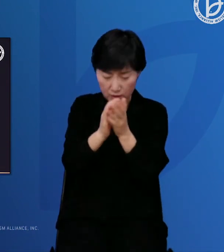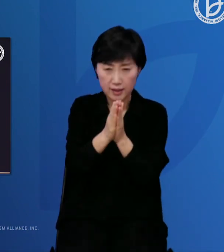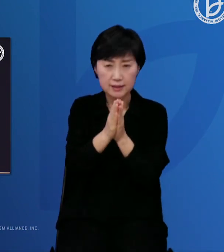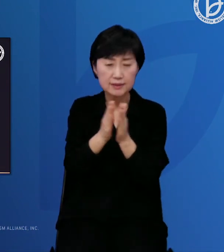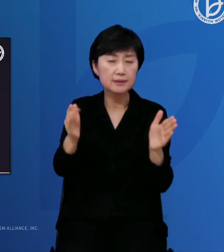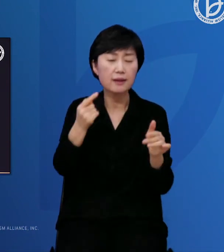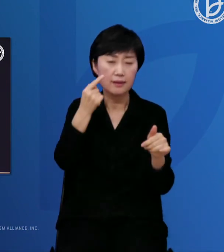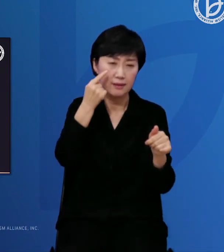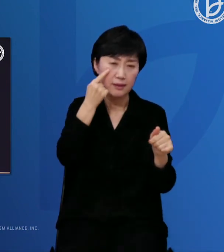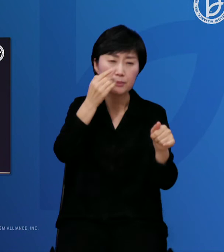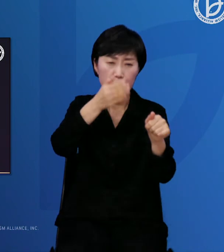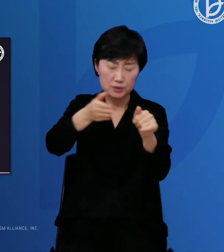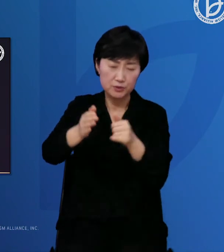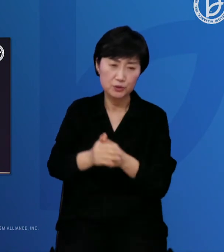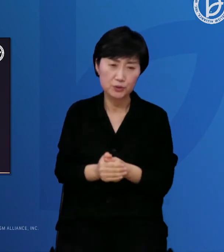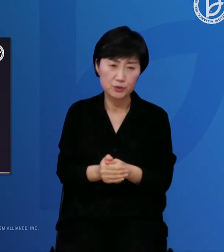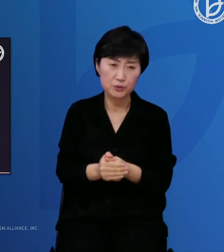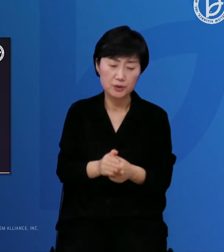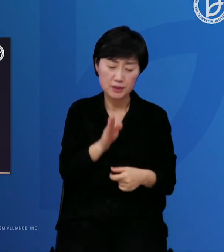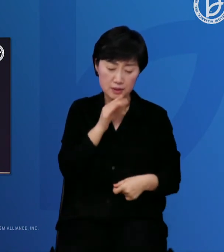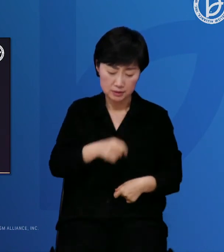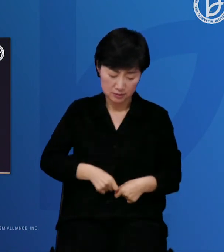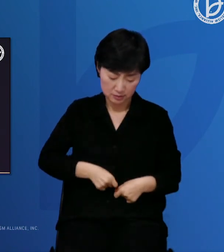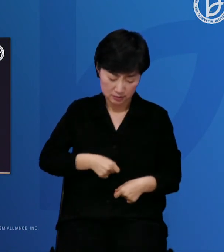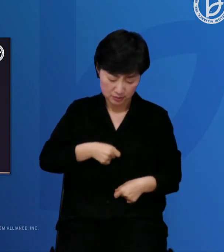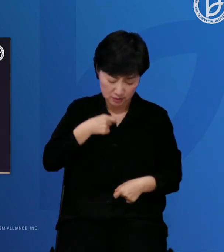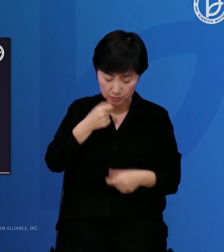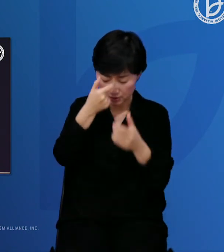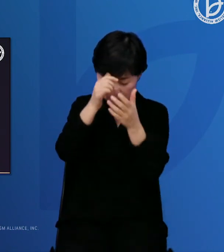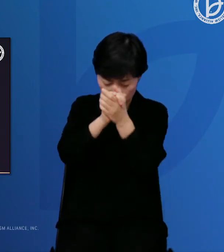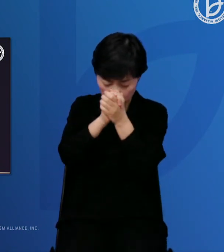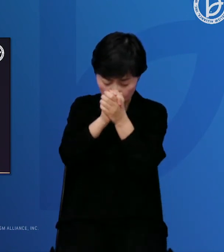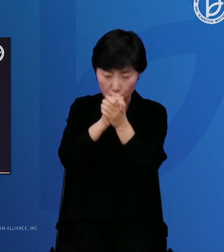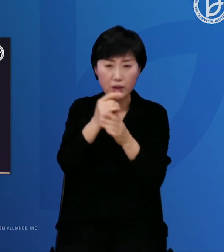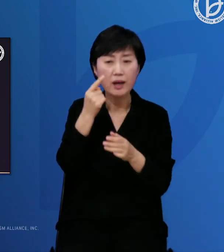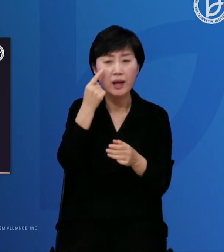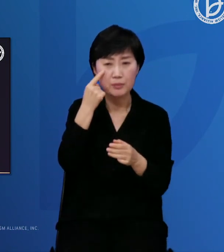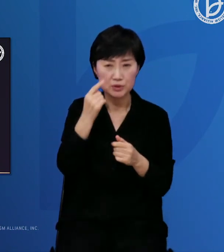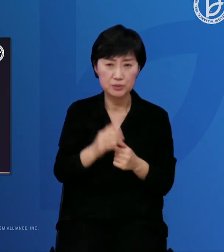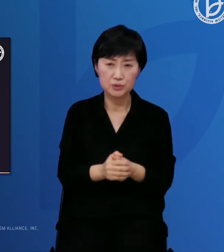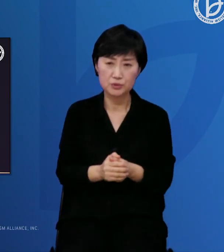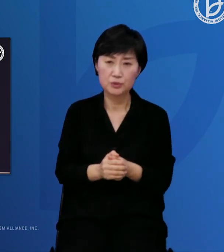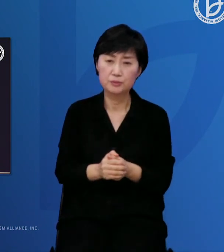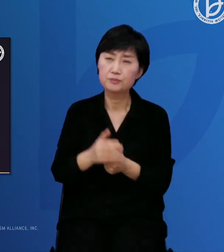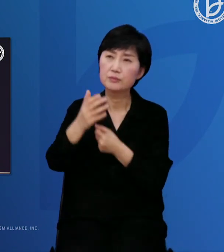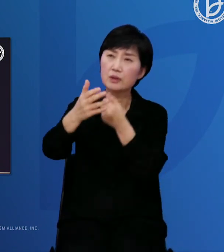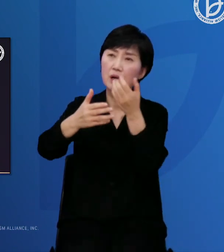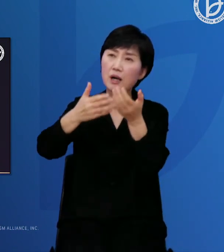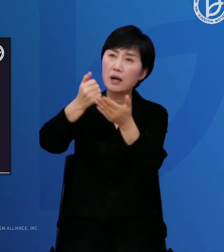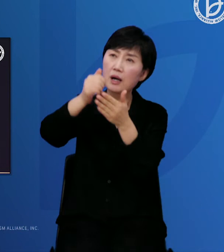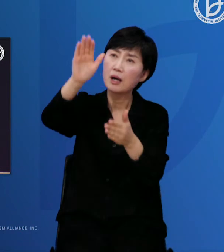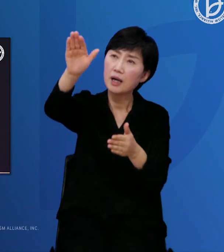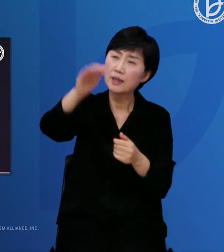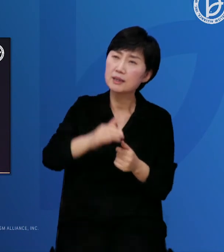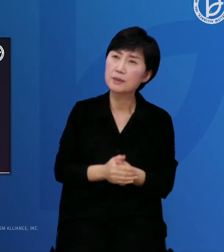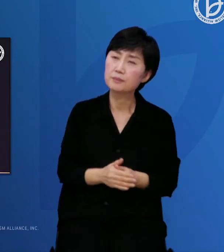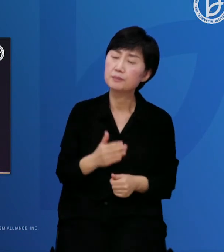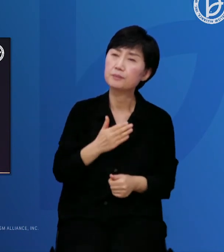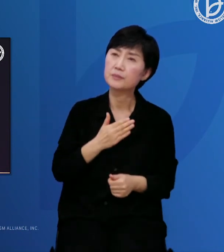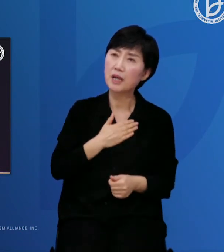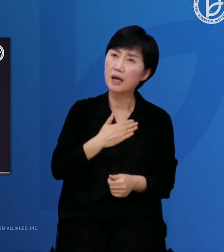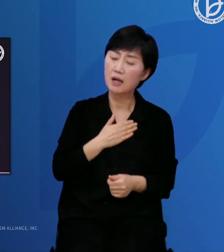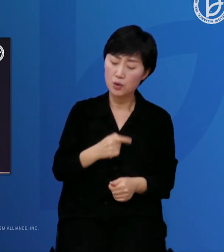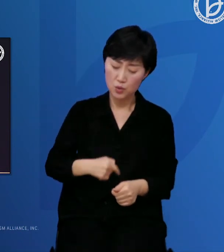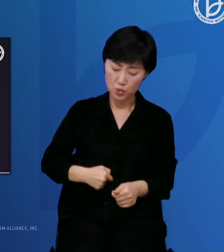this covenant 정말로 진심으로 기도해보세요. and pray earnestly. 하나님, 나는 혼자 하나님